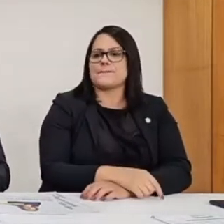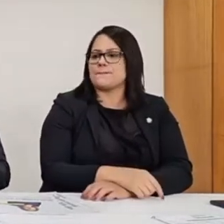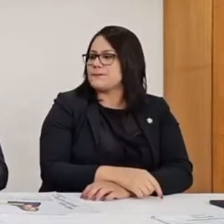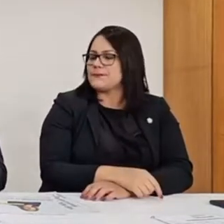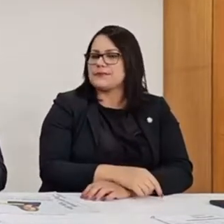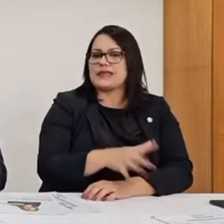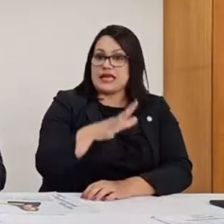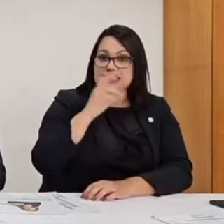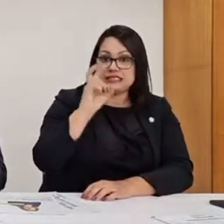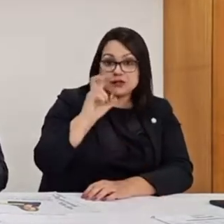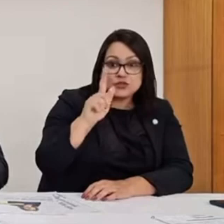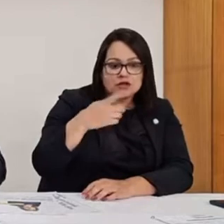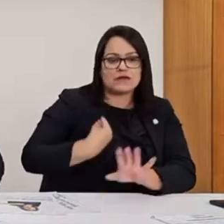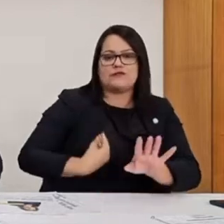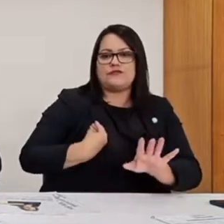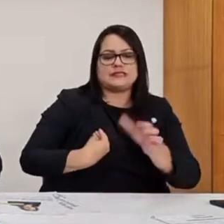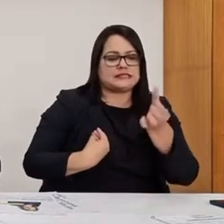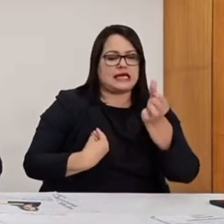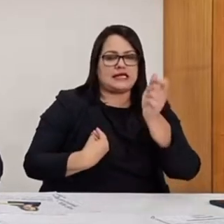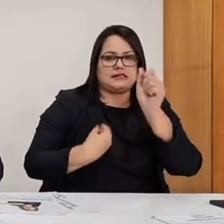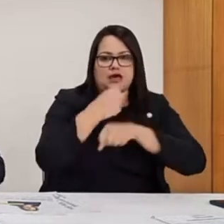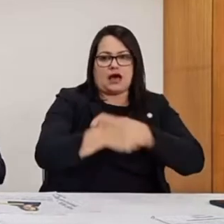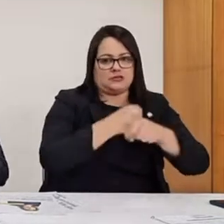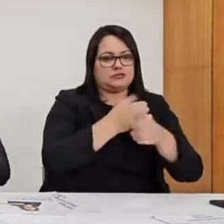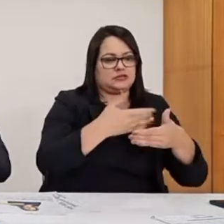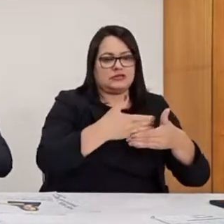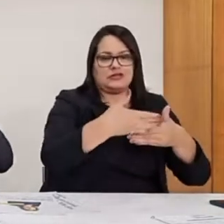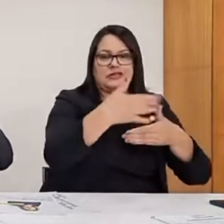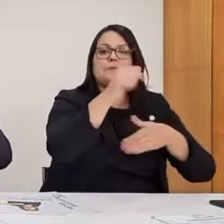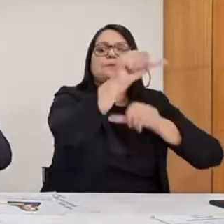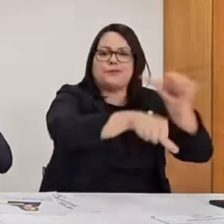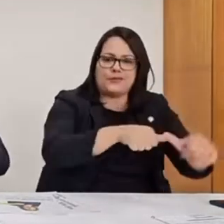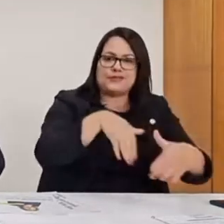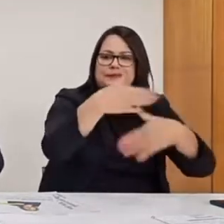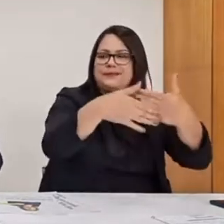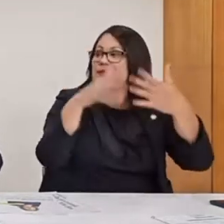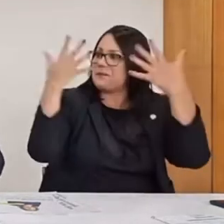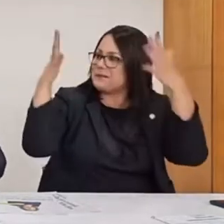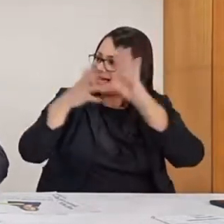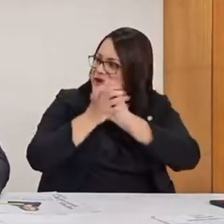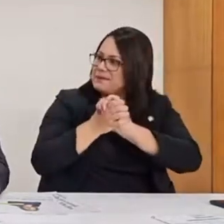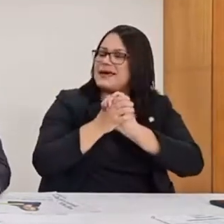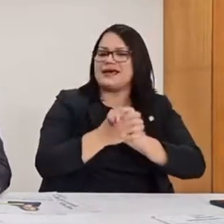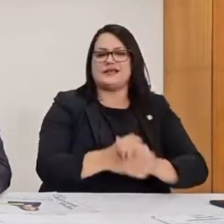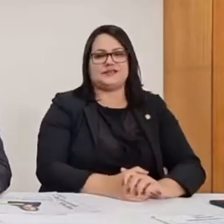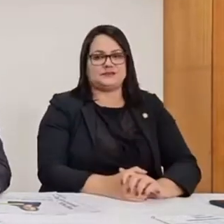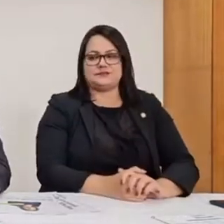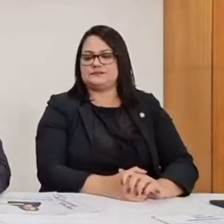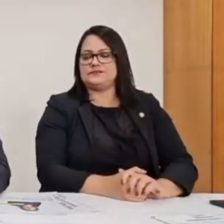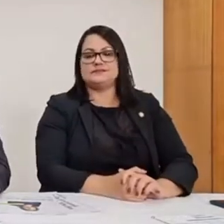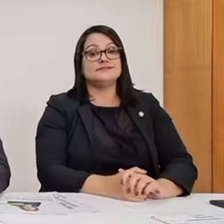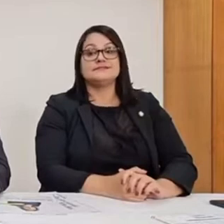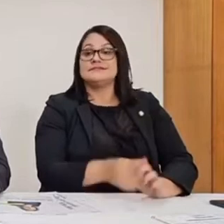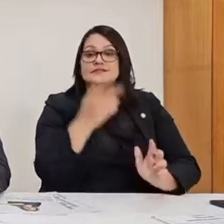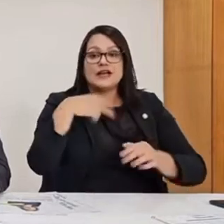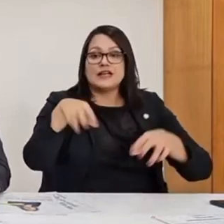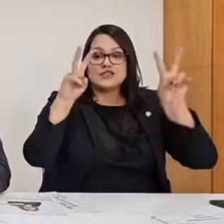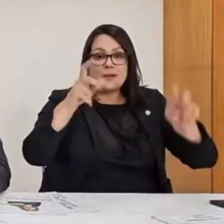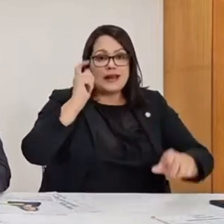aqui. Volta lá. Valeu, Fábio. Parabéns a você pelo seu trabalho. Bem, quando fala-se aqui em leilão,